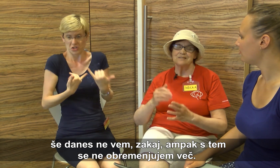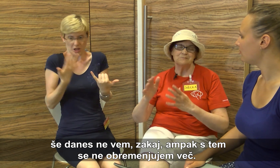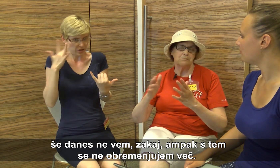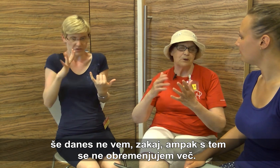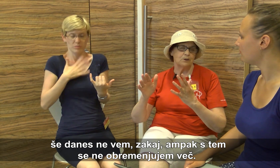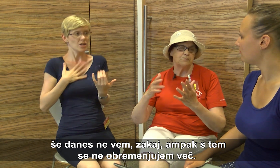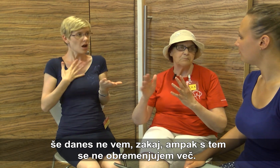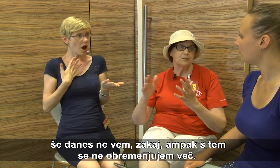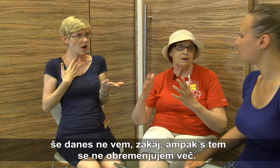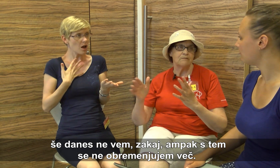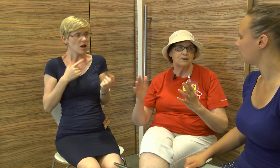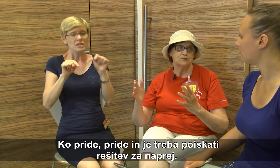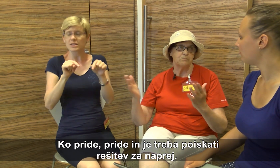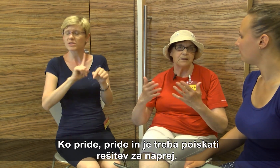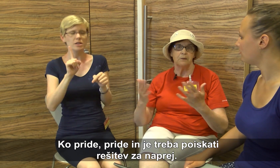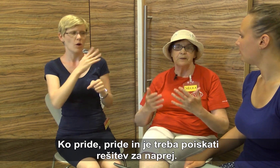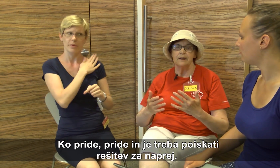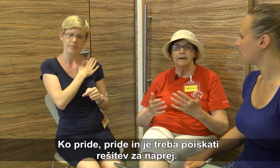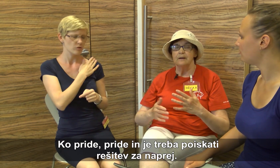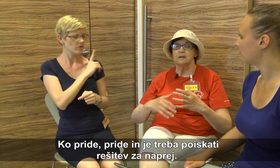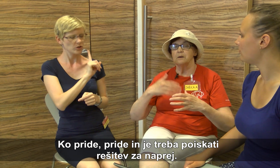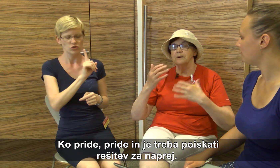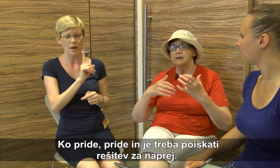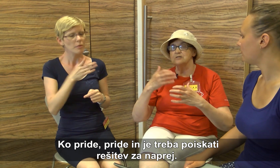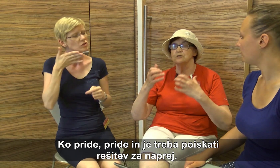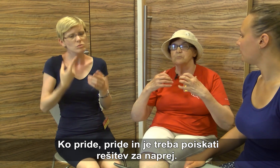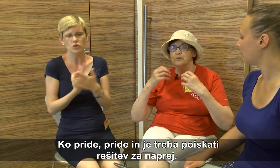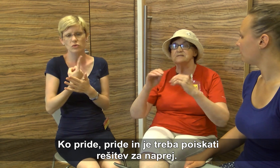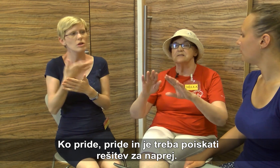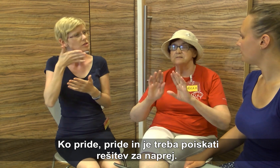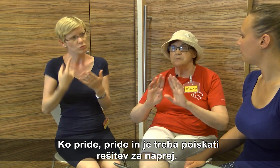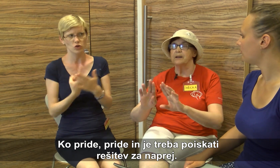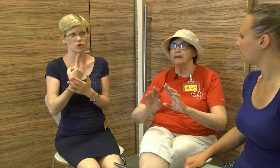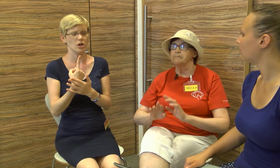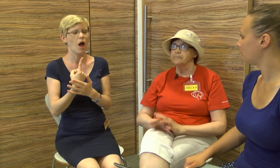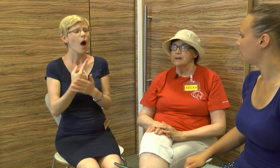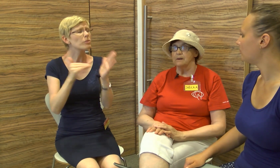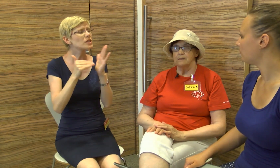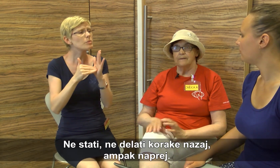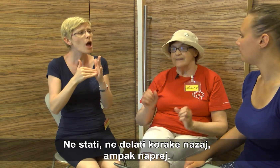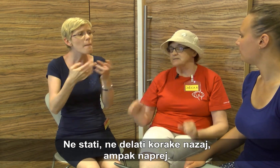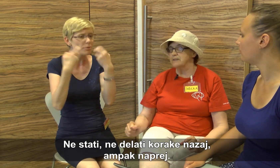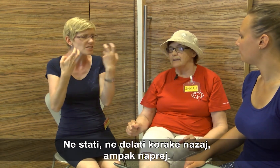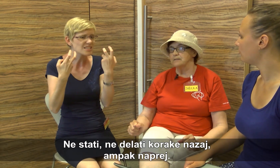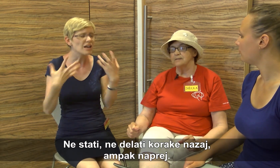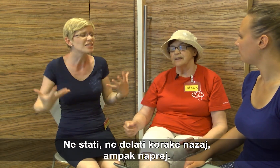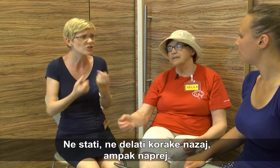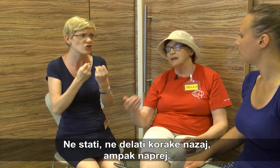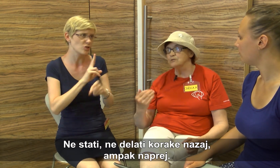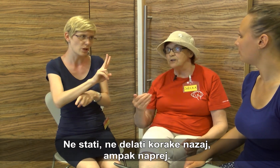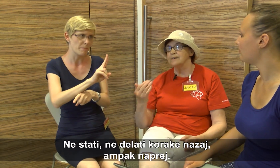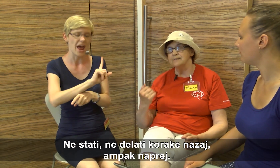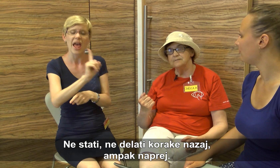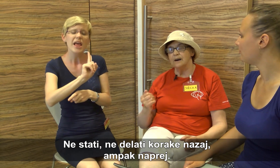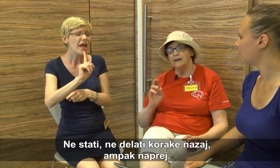Ampak s tem se potem ne obremenjujem več. Ko pride, pride, treba je rešiti poiskati za naprej. Ne stati, ne